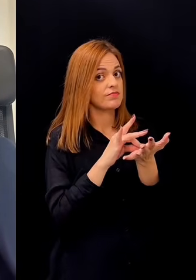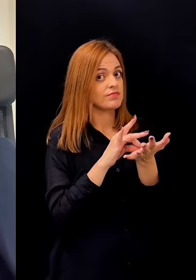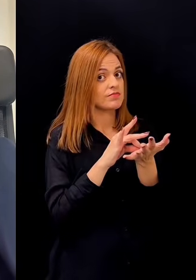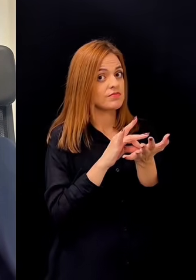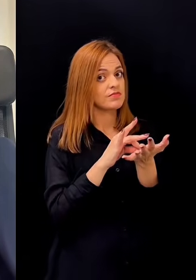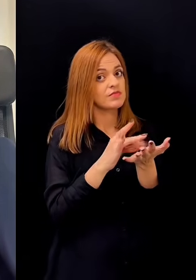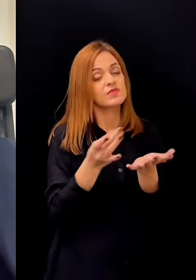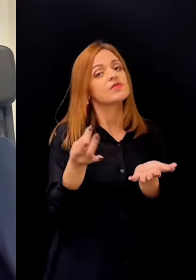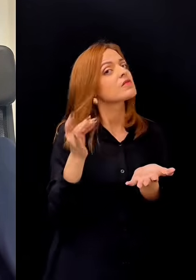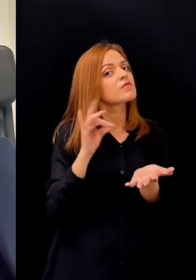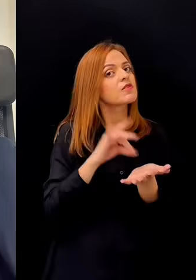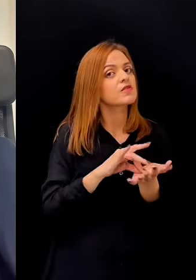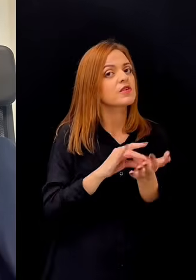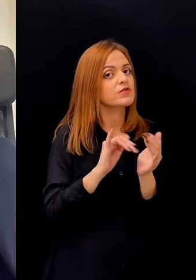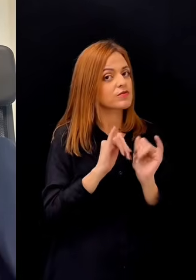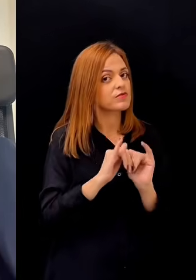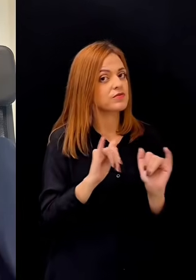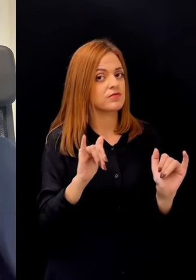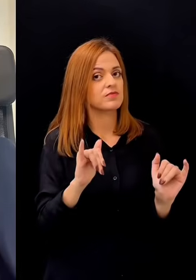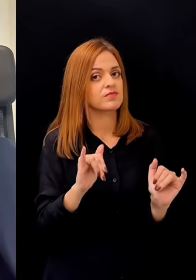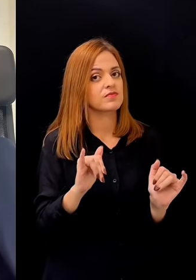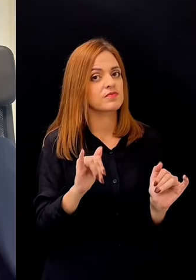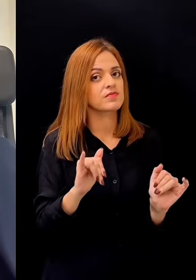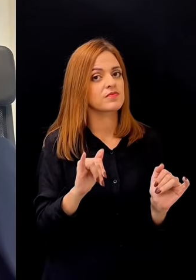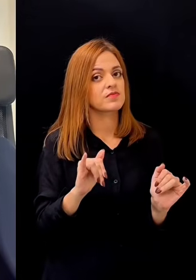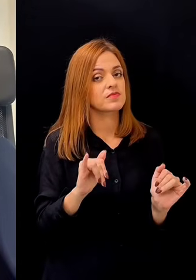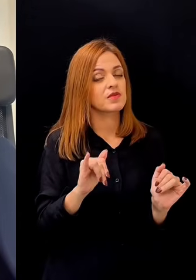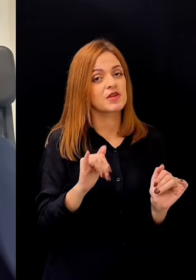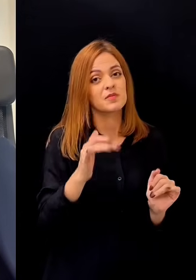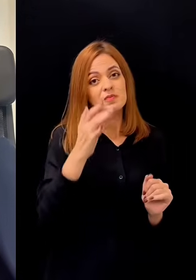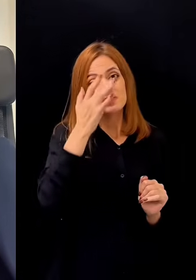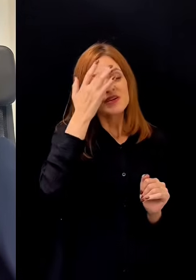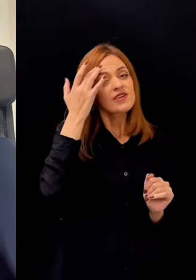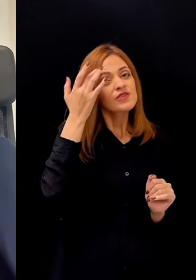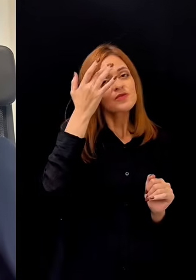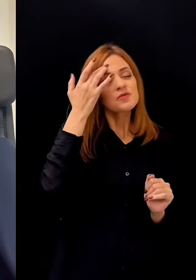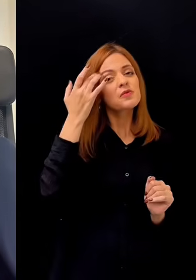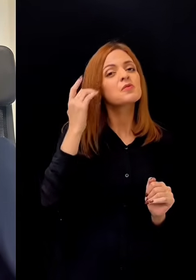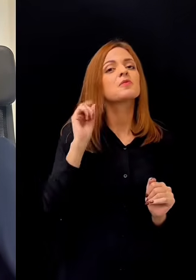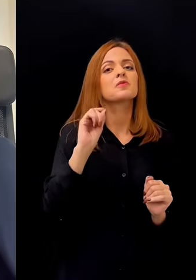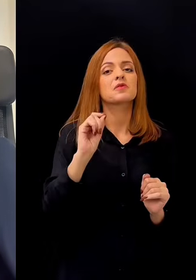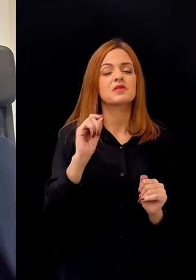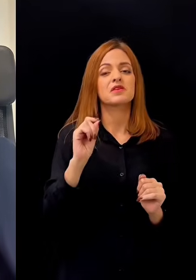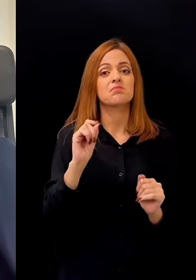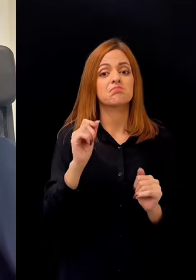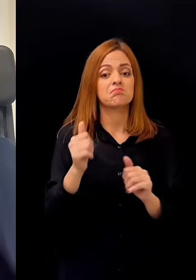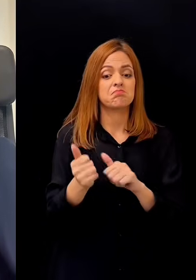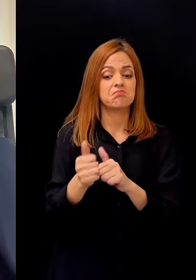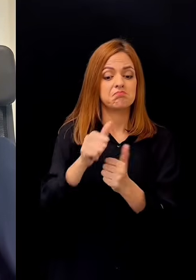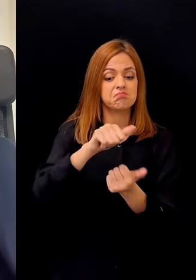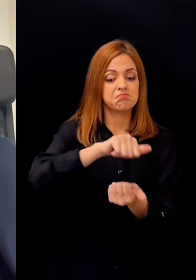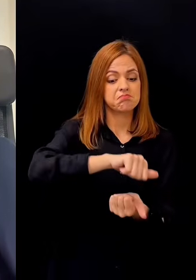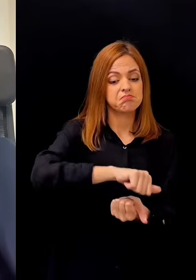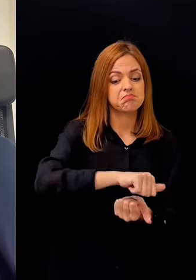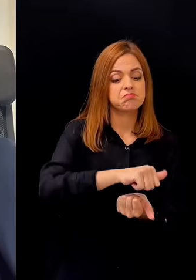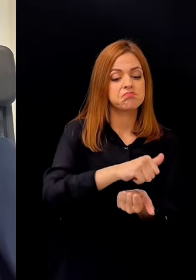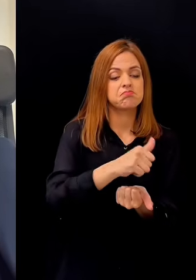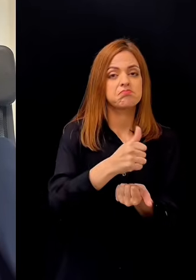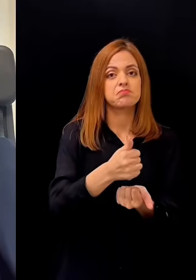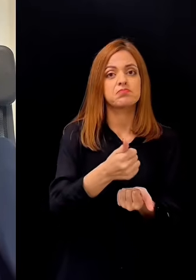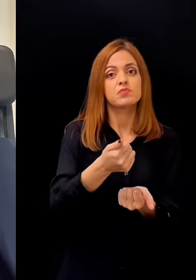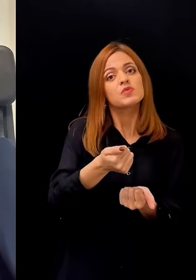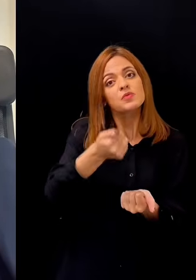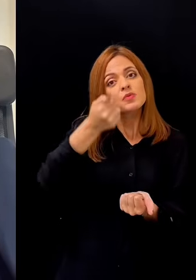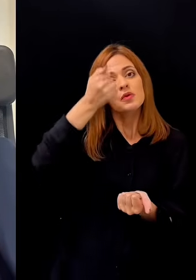te digo, que aquele que não nascer da água e do